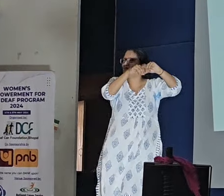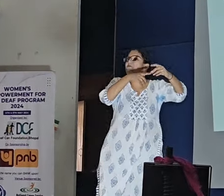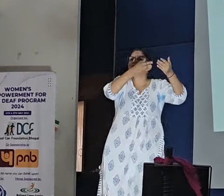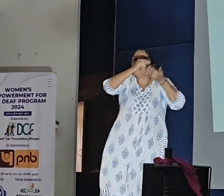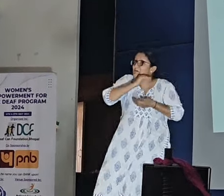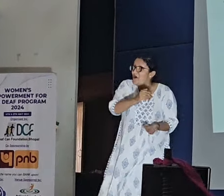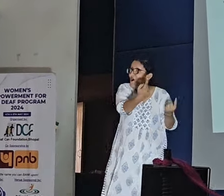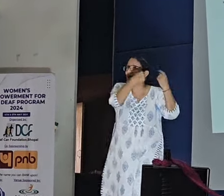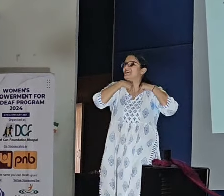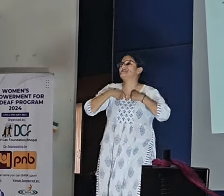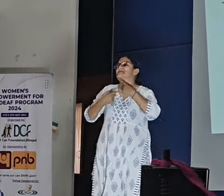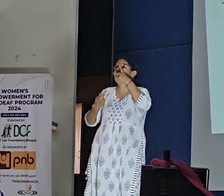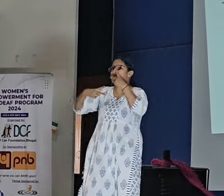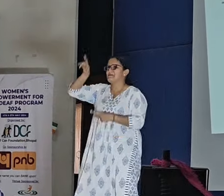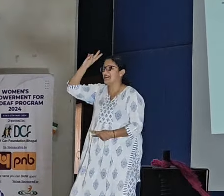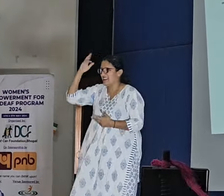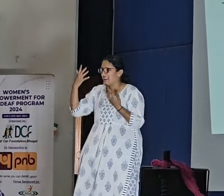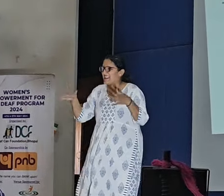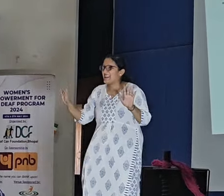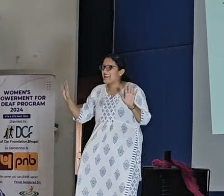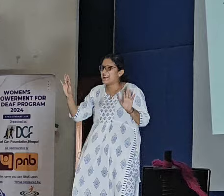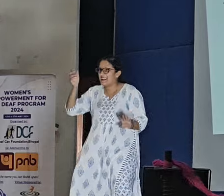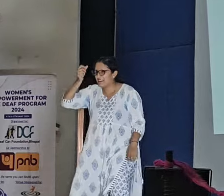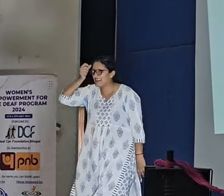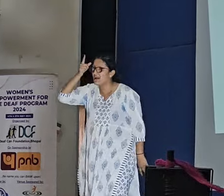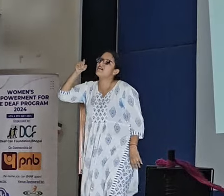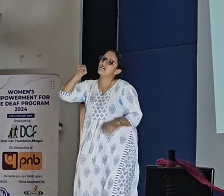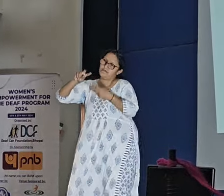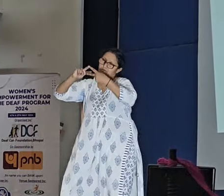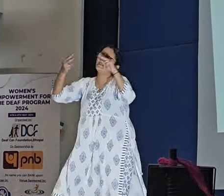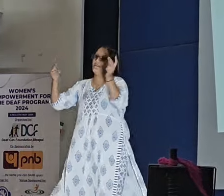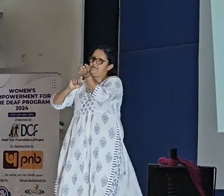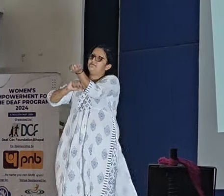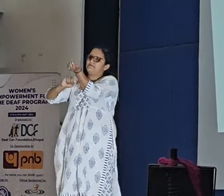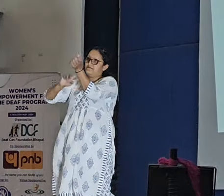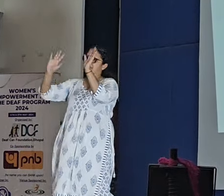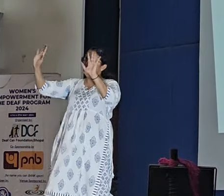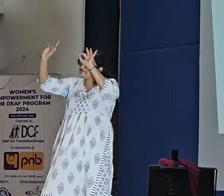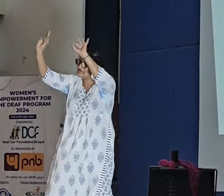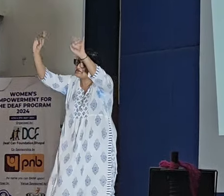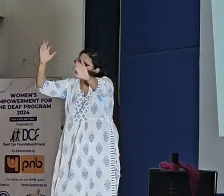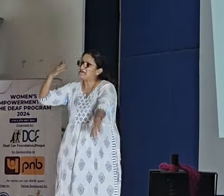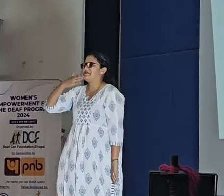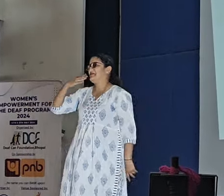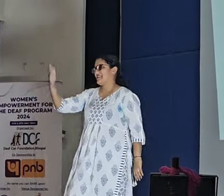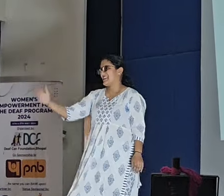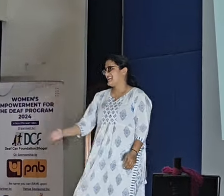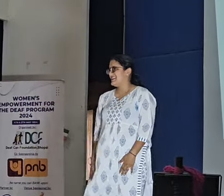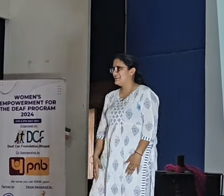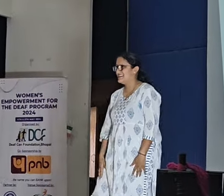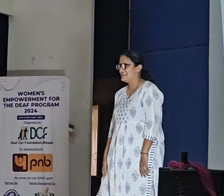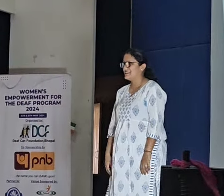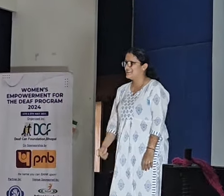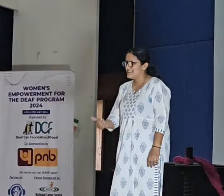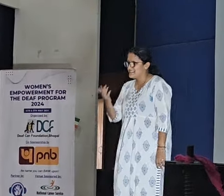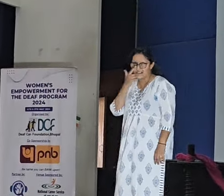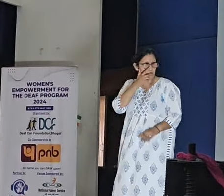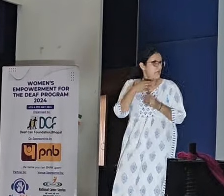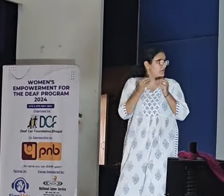क्लियर रहता है स्क्वायर में भी, बट ये है कि ठीक है मुझे भी मेरे पेरेंट्स से डीएनए में जीन्स में लो विजन का प्रॉब्लम है,